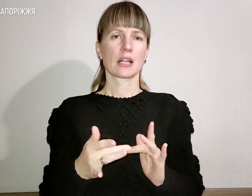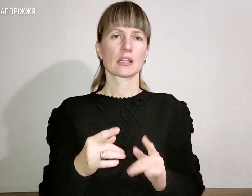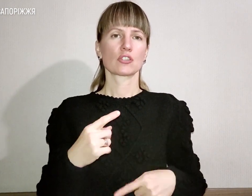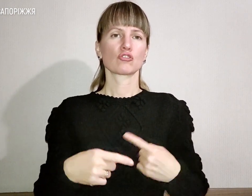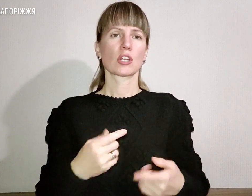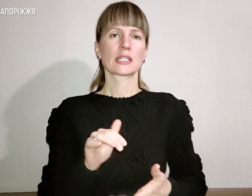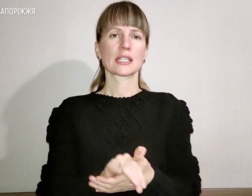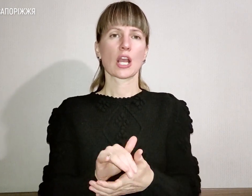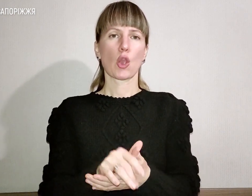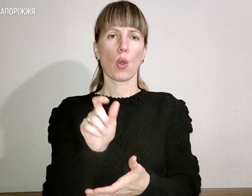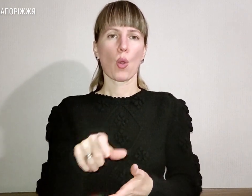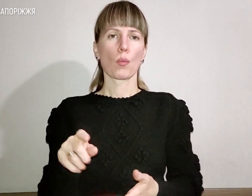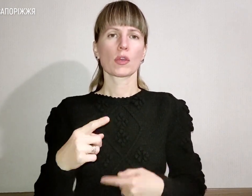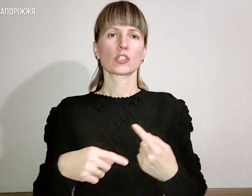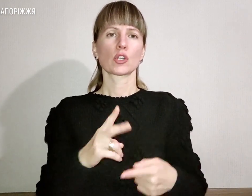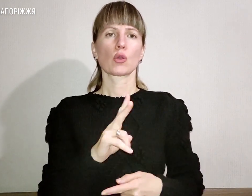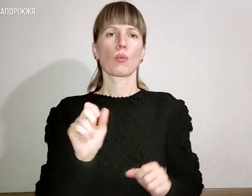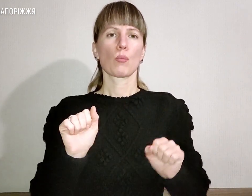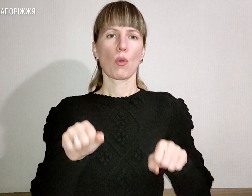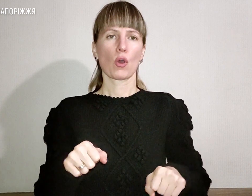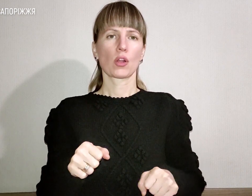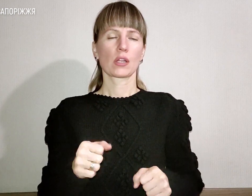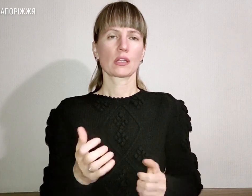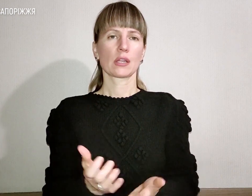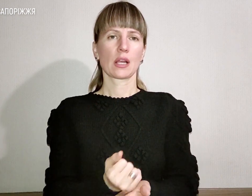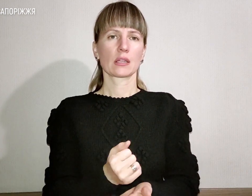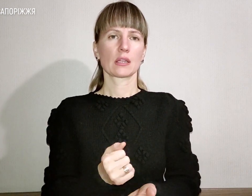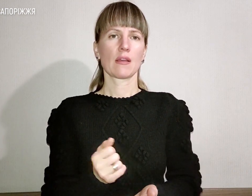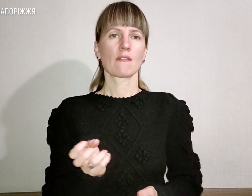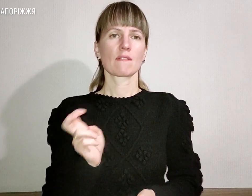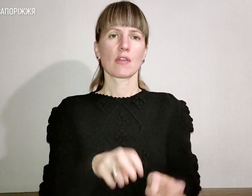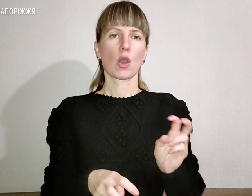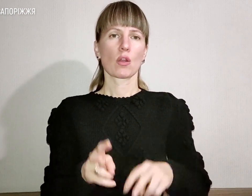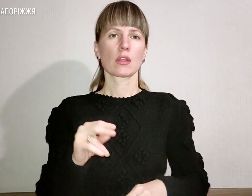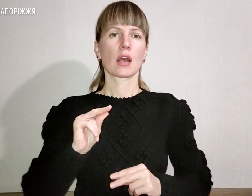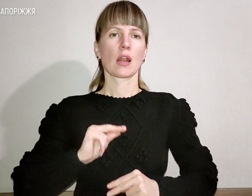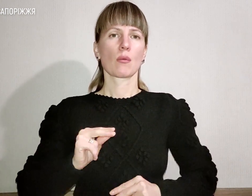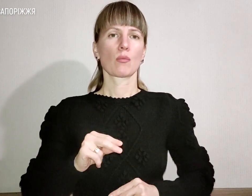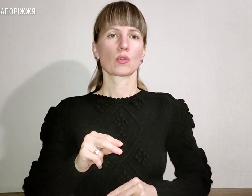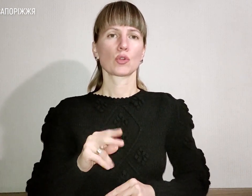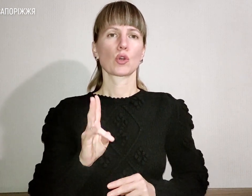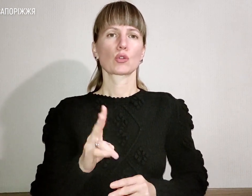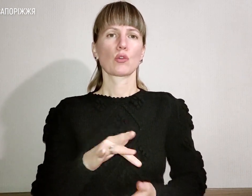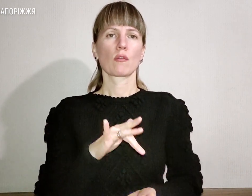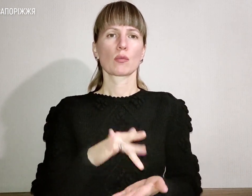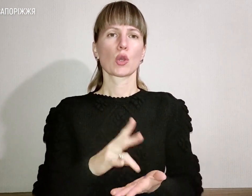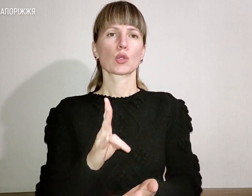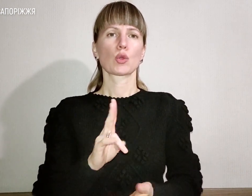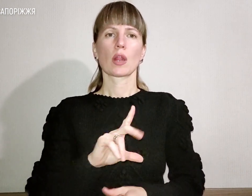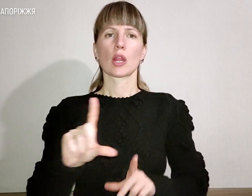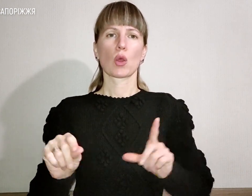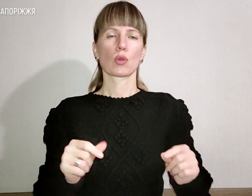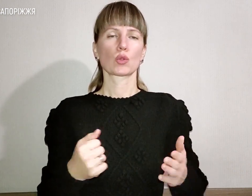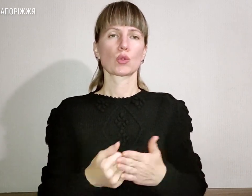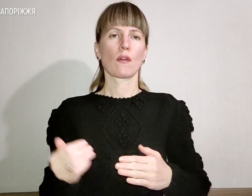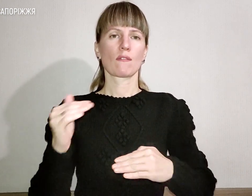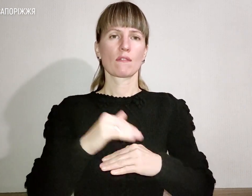знайомих, через тих, кого могли достати. Тобто повиходили на роботу, хто в місті, хто не виїхав. До вечора буде ще одна партія,